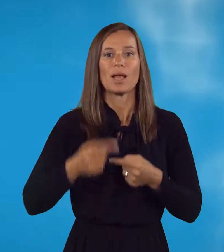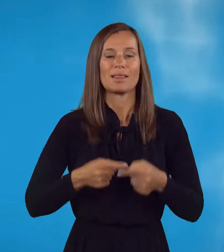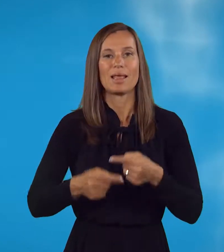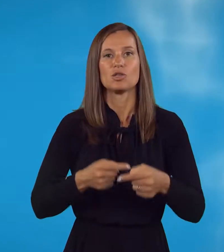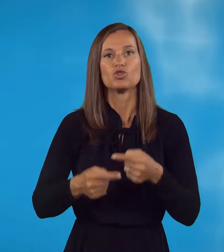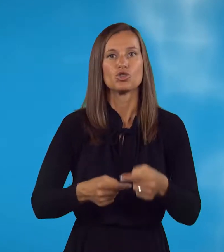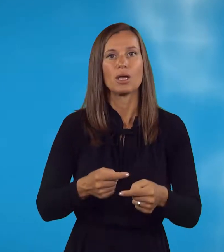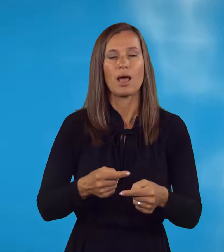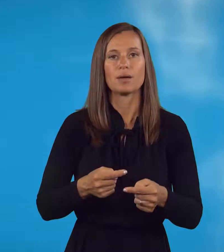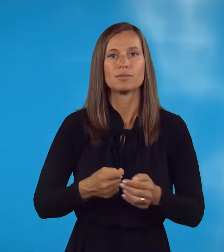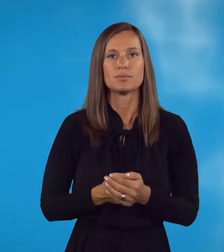Kulturna dediščina.